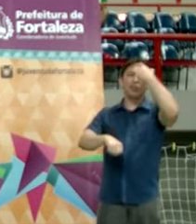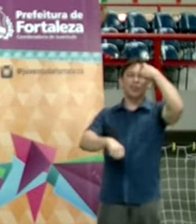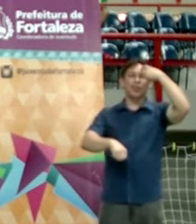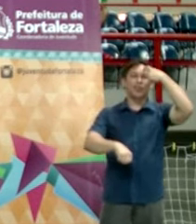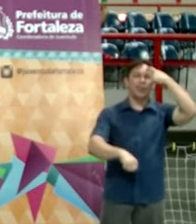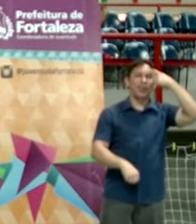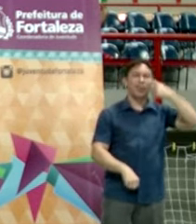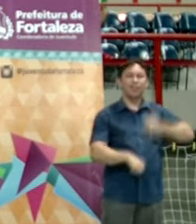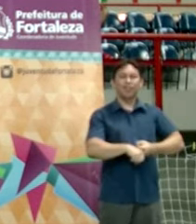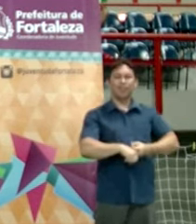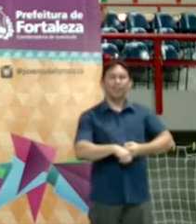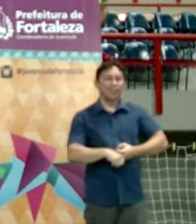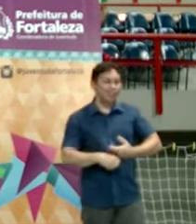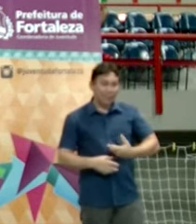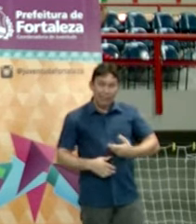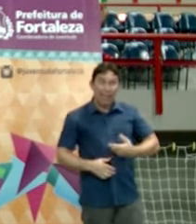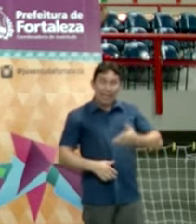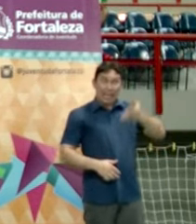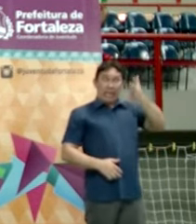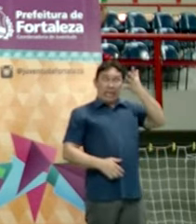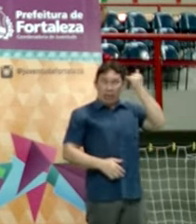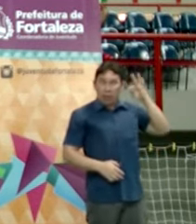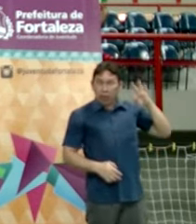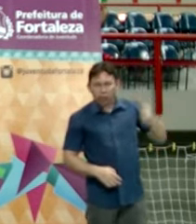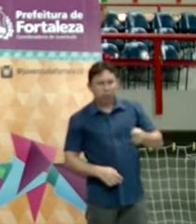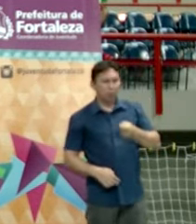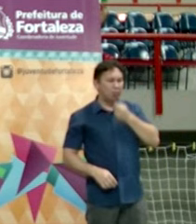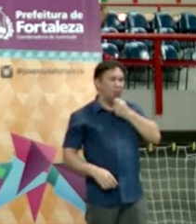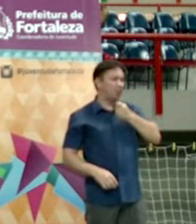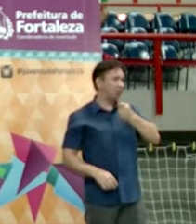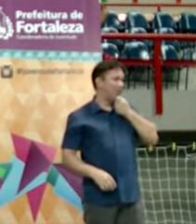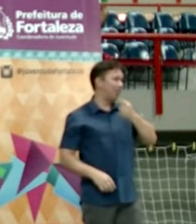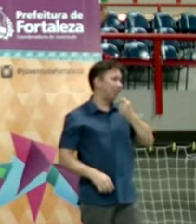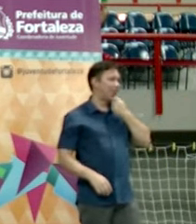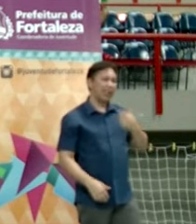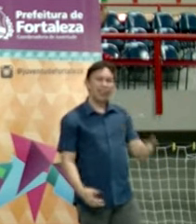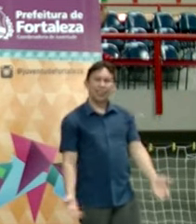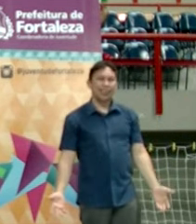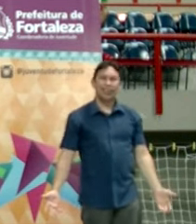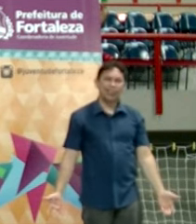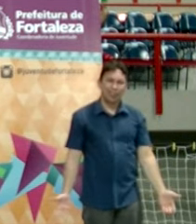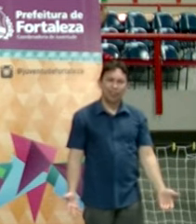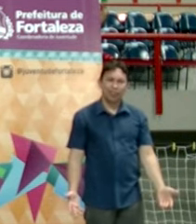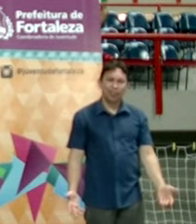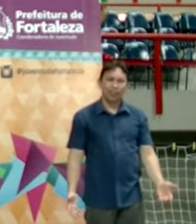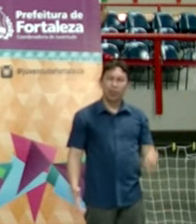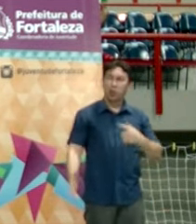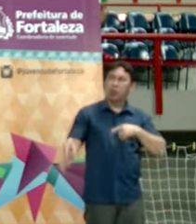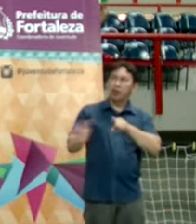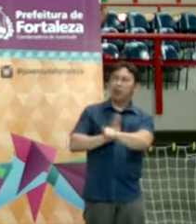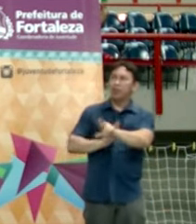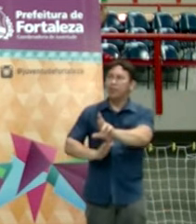ignorância, ou seja, que ele não tinha a resposta para aquilo que estava sendo perguntado.